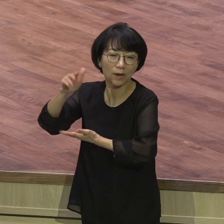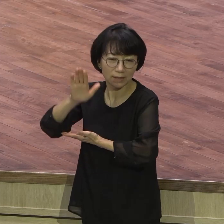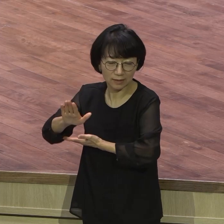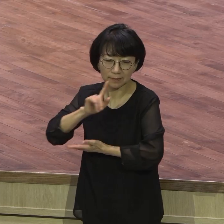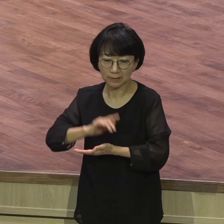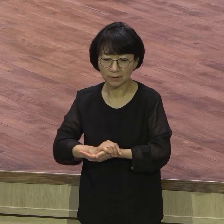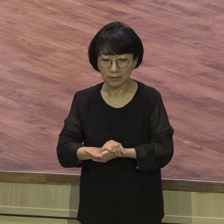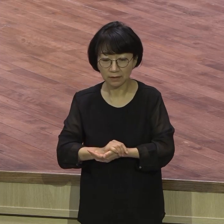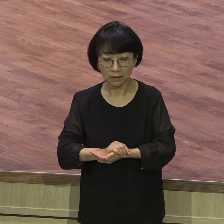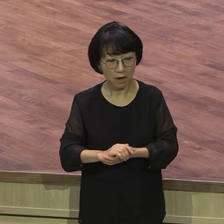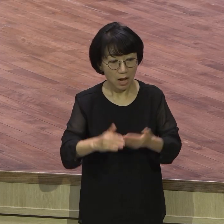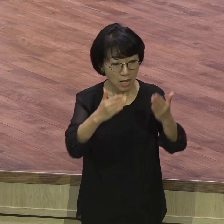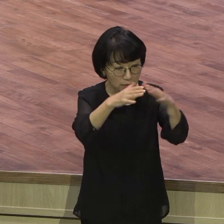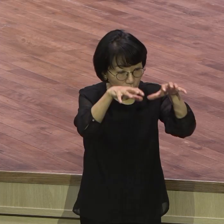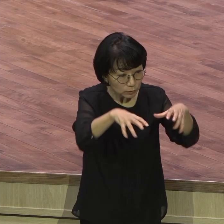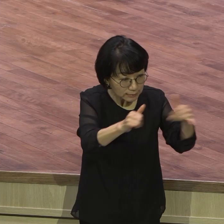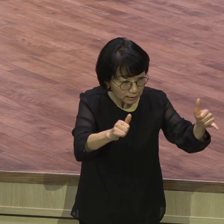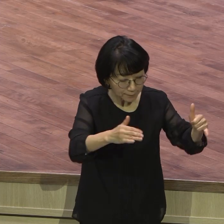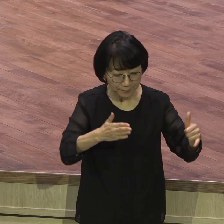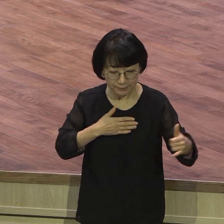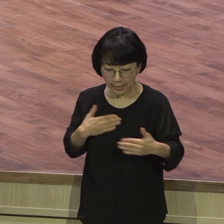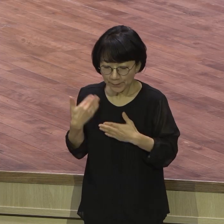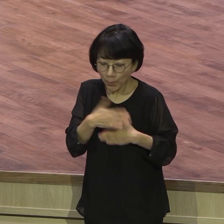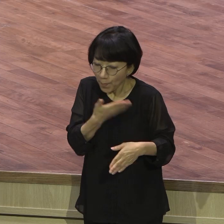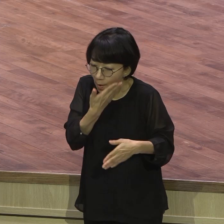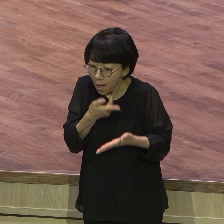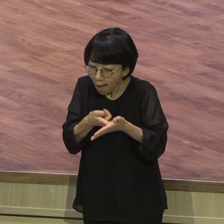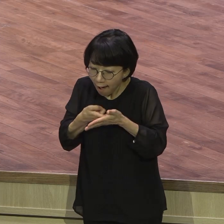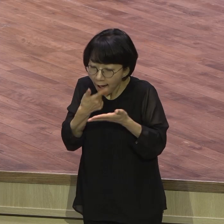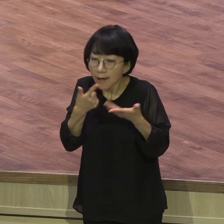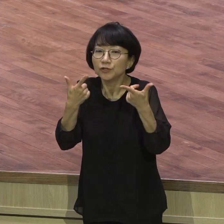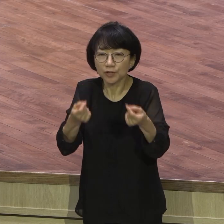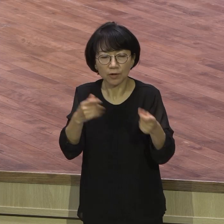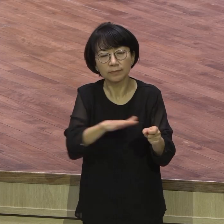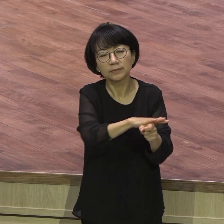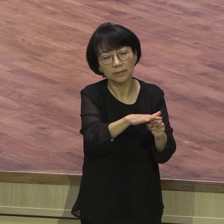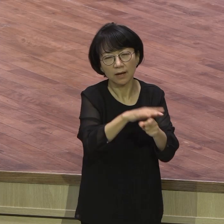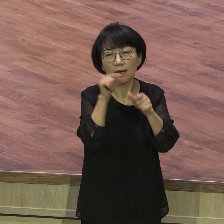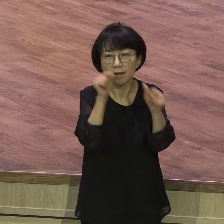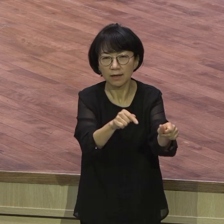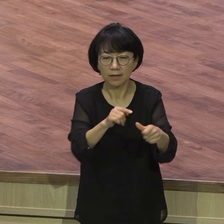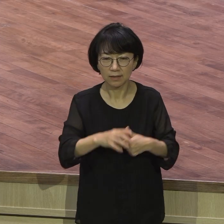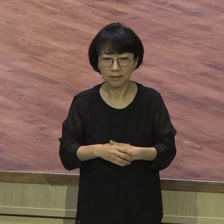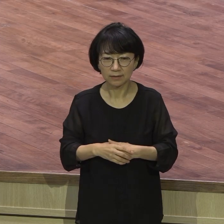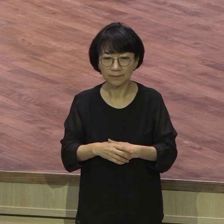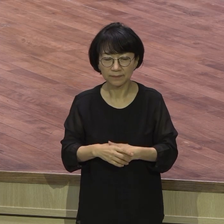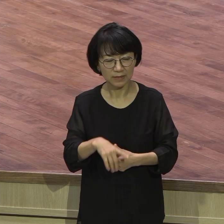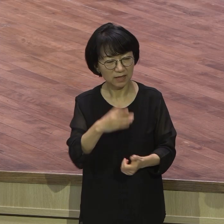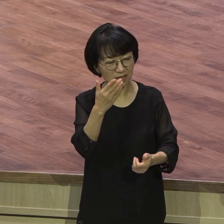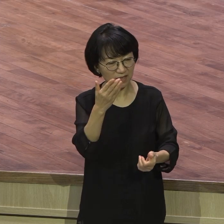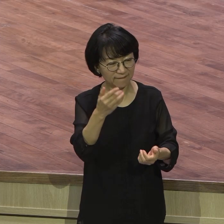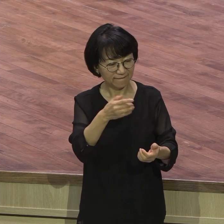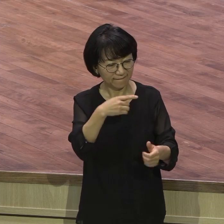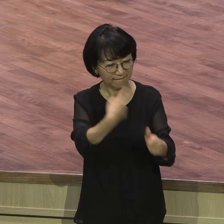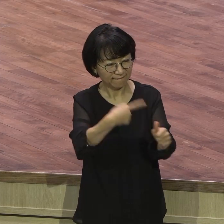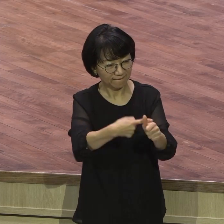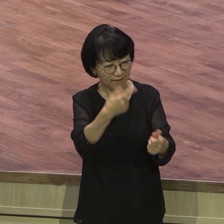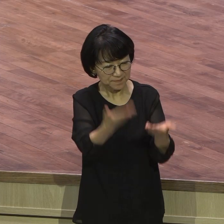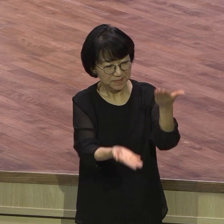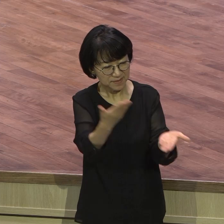이웃을 어떻게 해요 너 자신처럼 사랑해라 사람을 사랑해야 돼요 비판의 대상이 아니에요